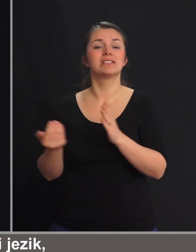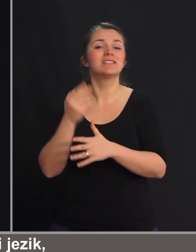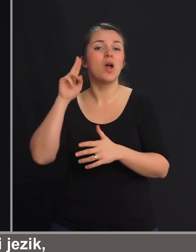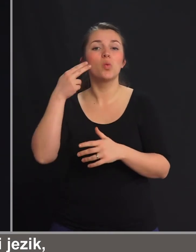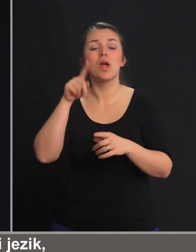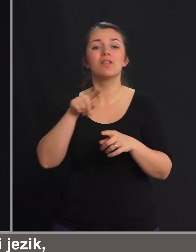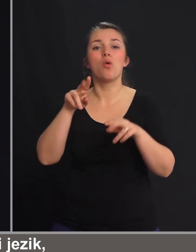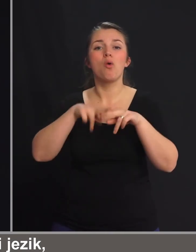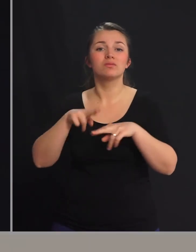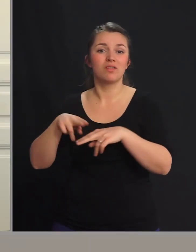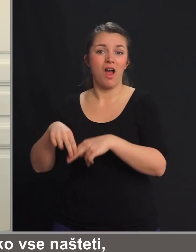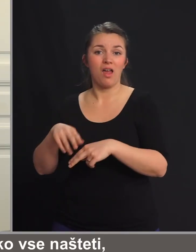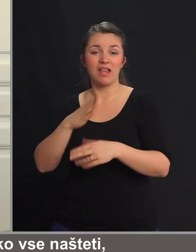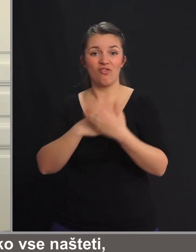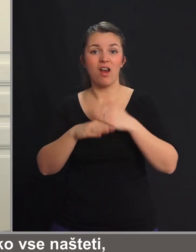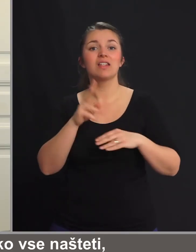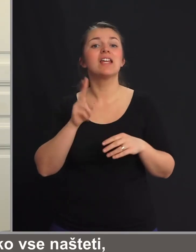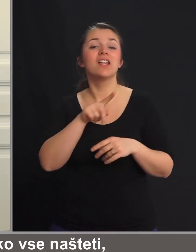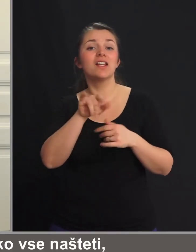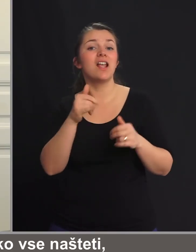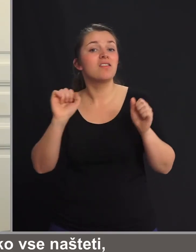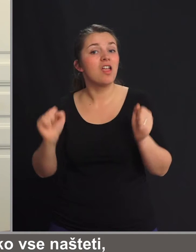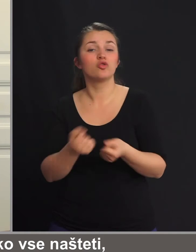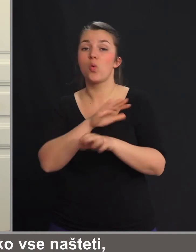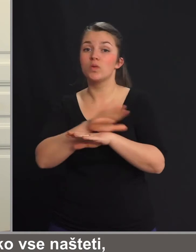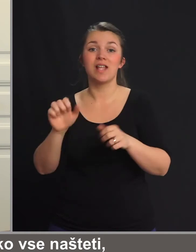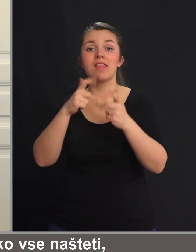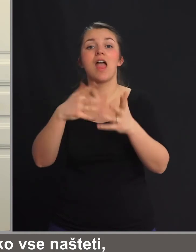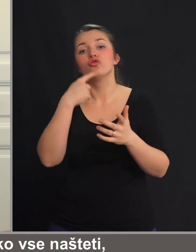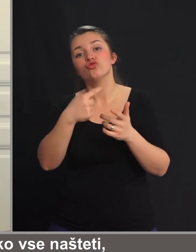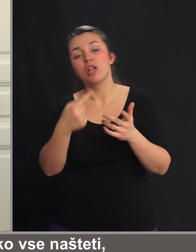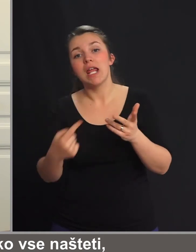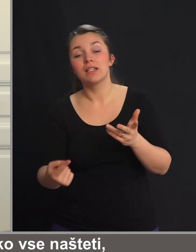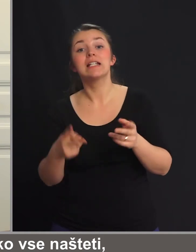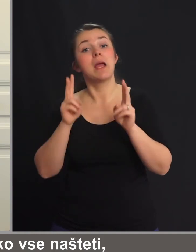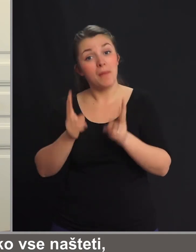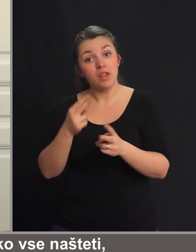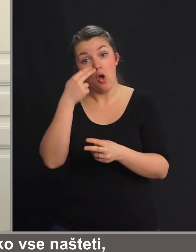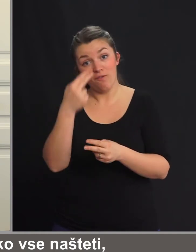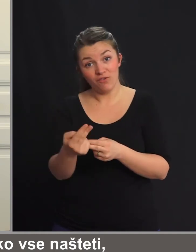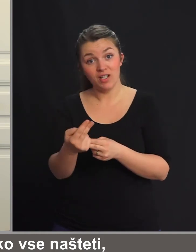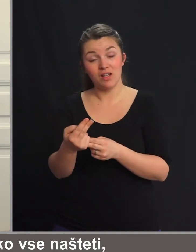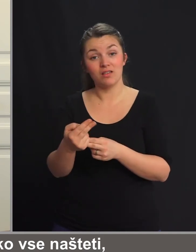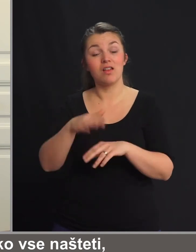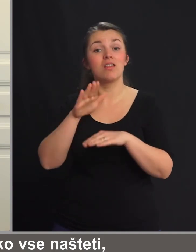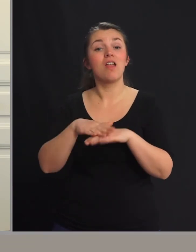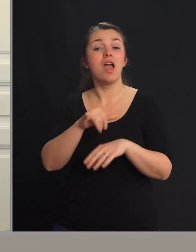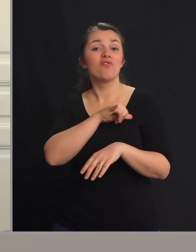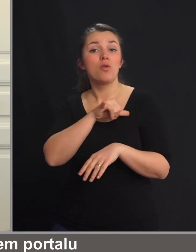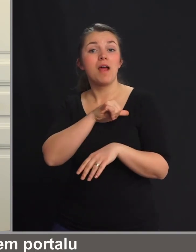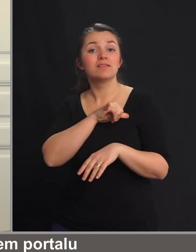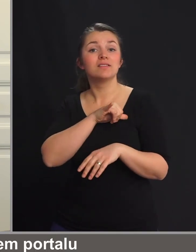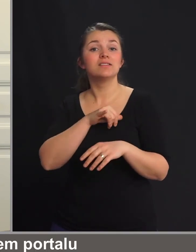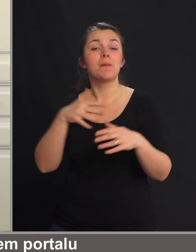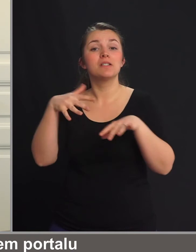teh možnosti za gluhe in ostale invalide, ki jih je težko vse našteti, se pa dajo videti